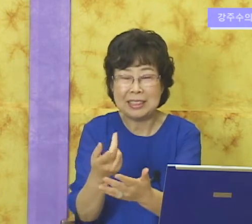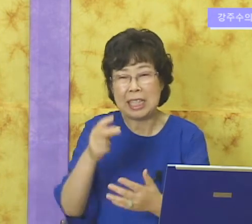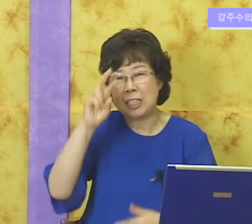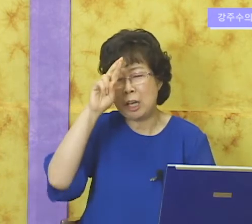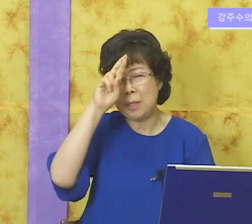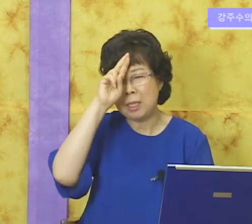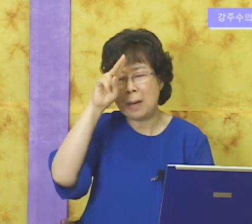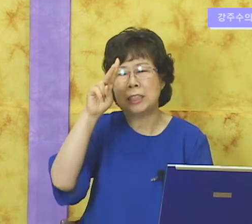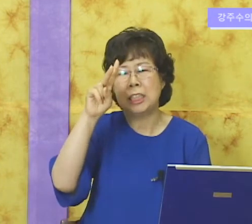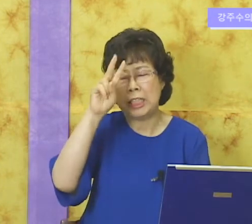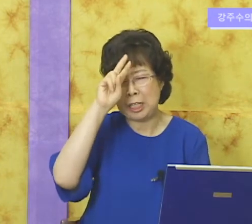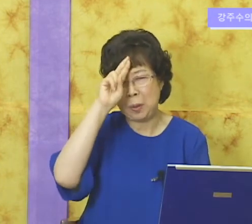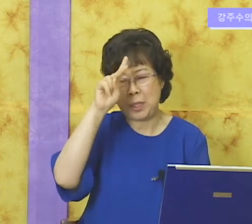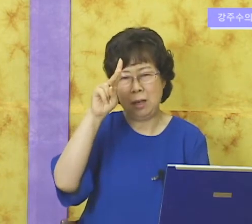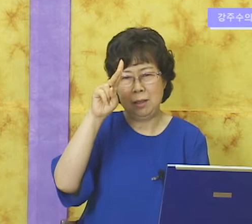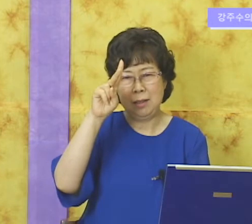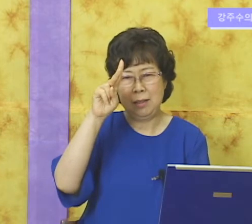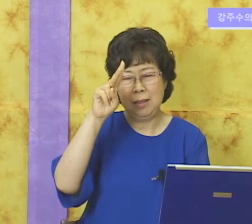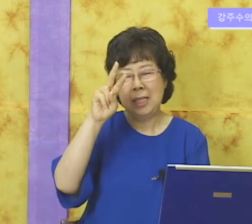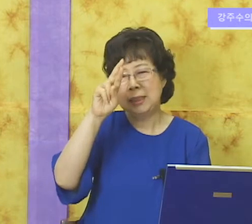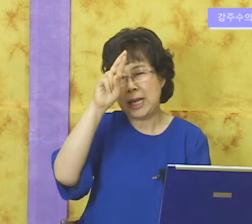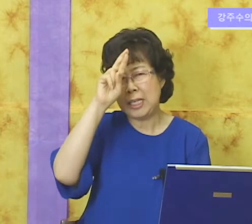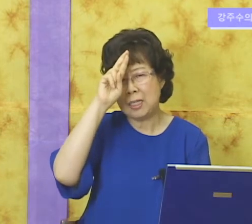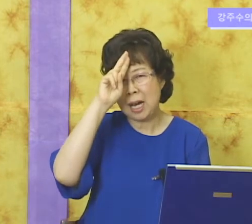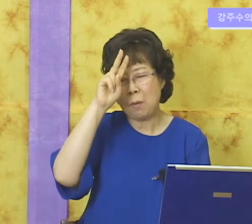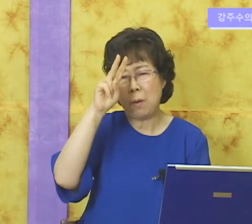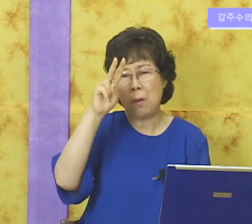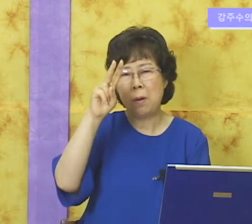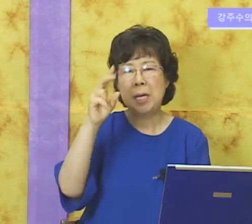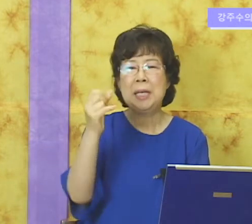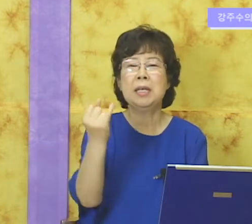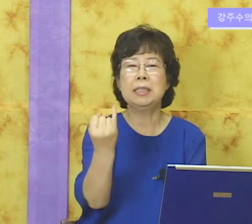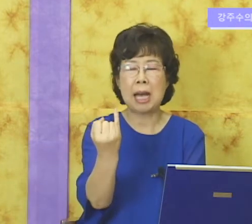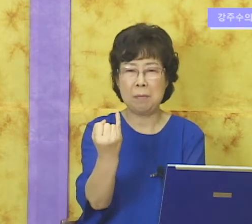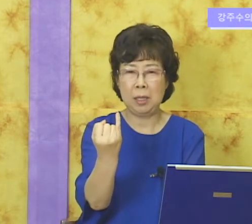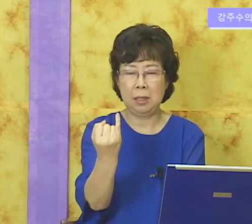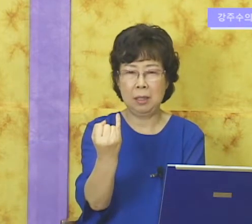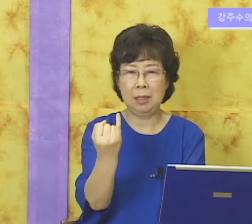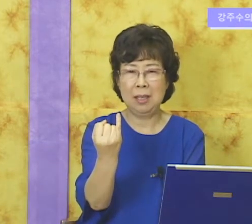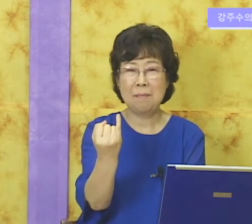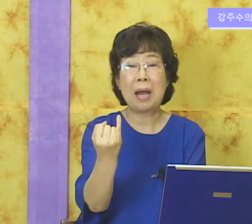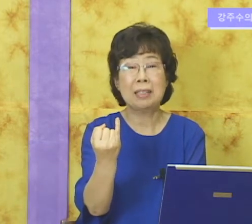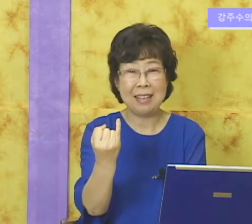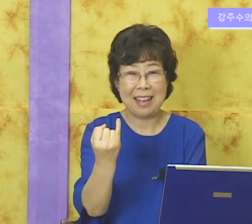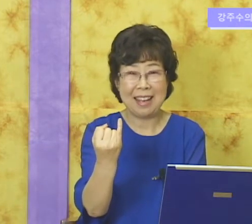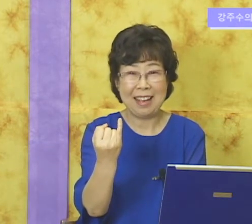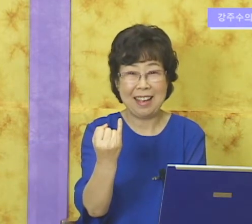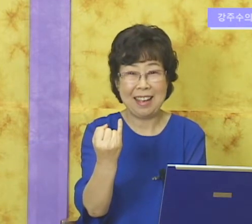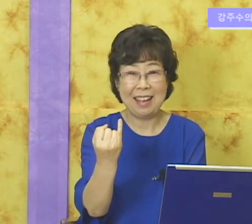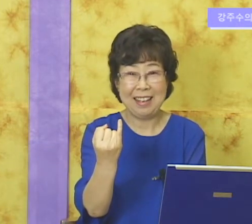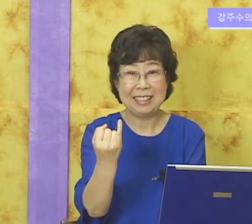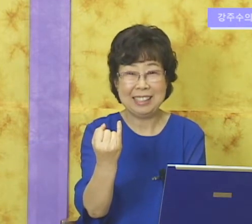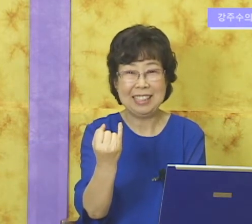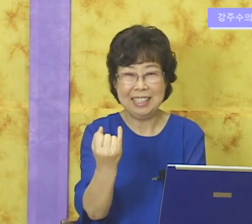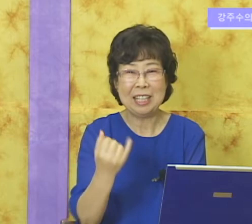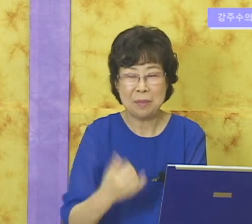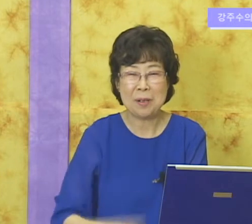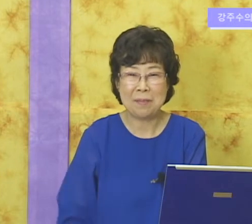자, 이렇게 하면 박정희 대통령. 자, 이거 하고 여자 하면 박근혜 씨를 이렇게